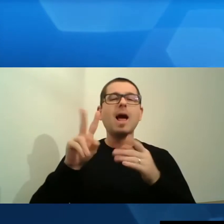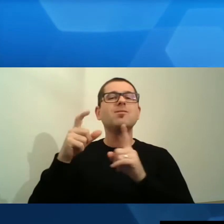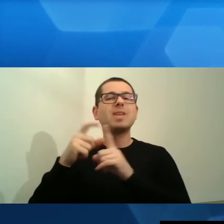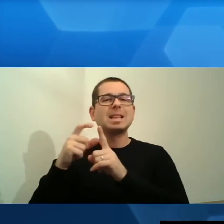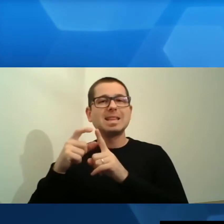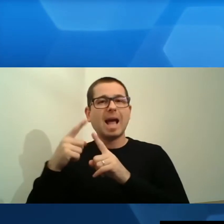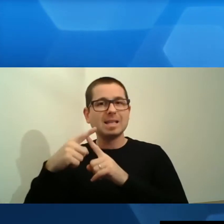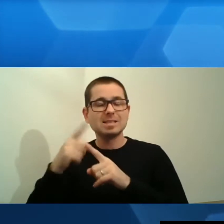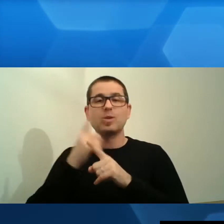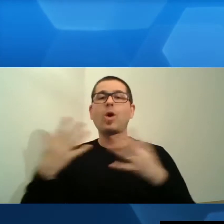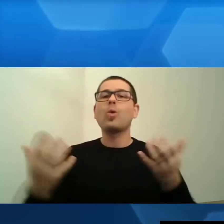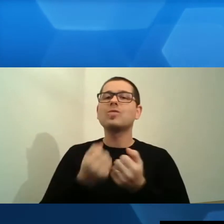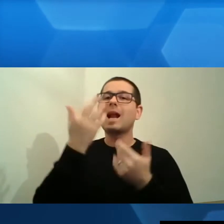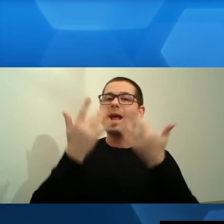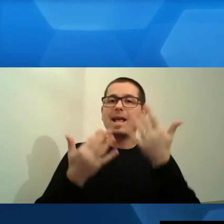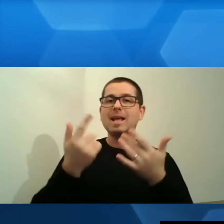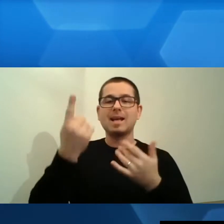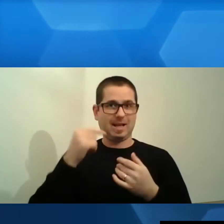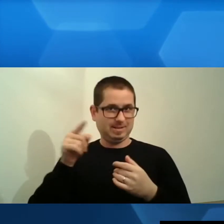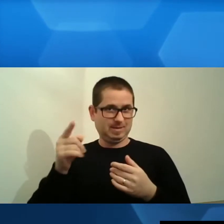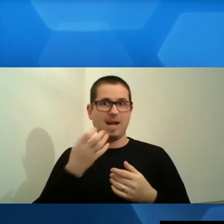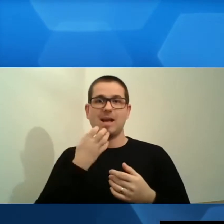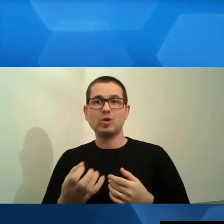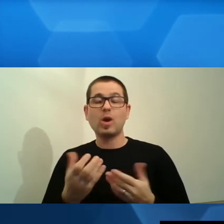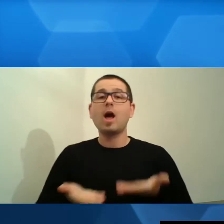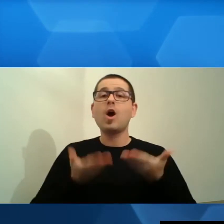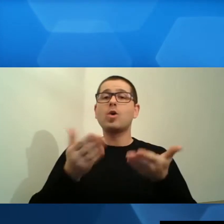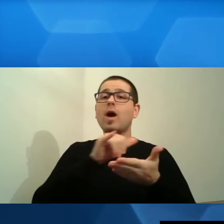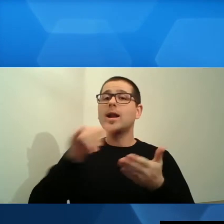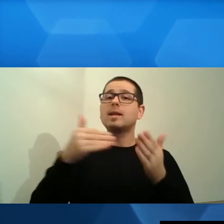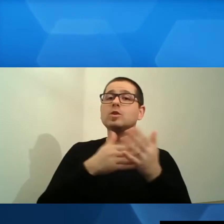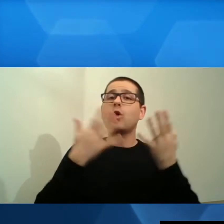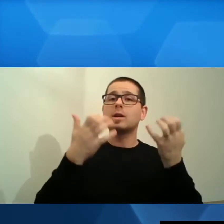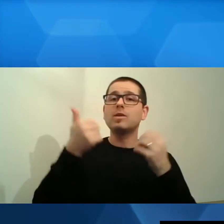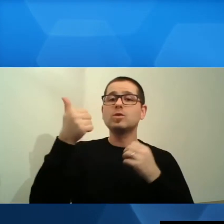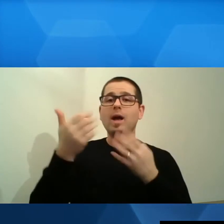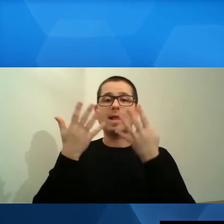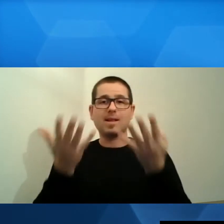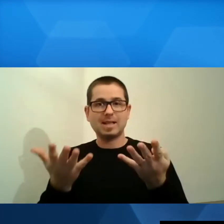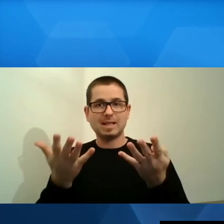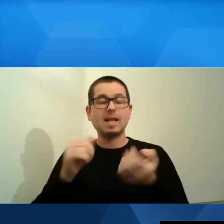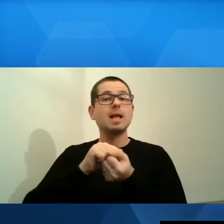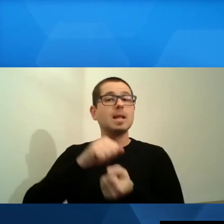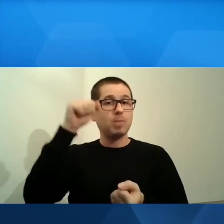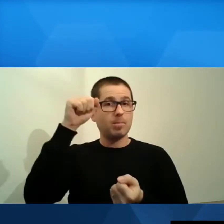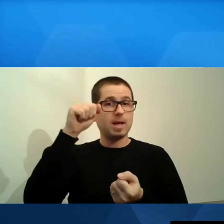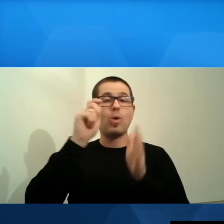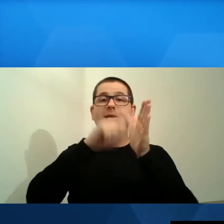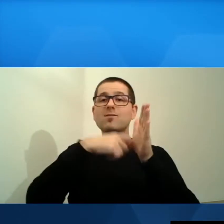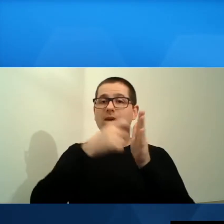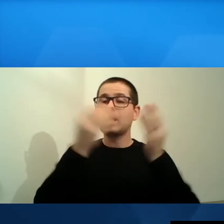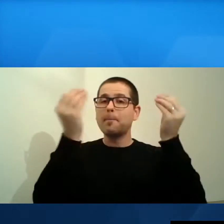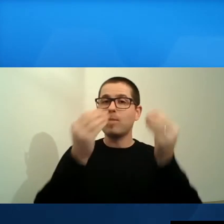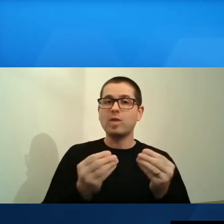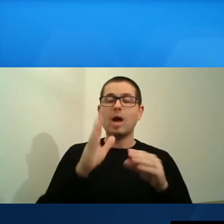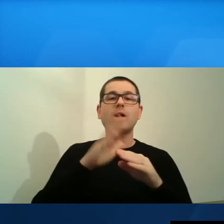pisatelj, videast in ustvarjalec iger iz Izole, rojen leta 1991. Diplomiral